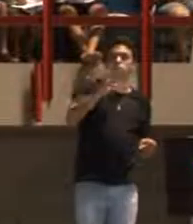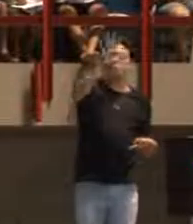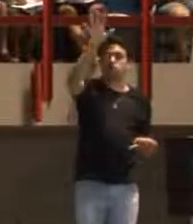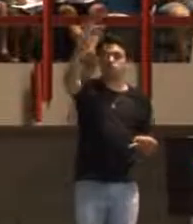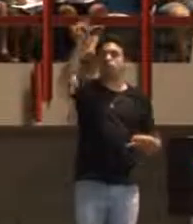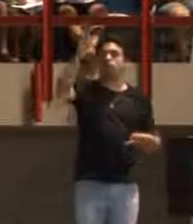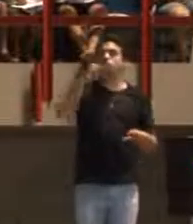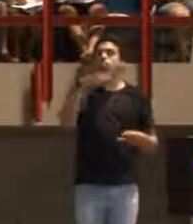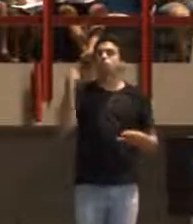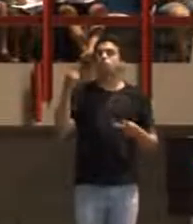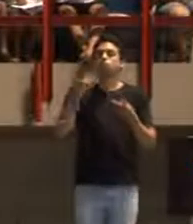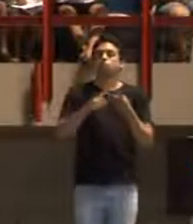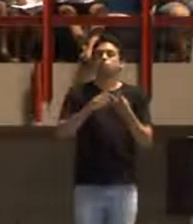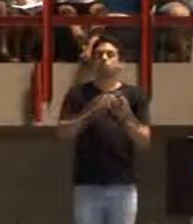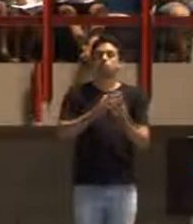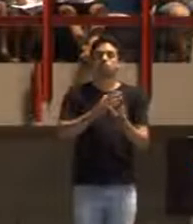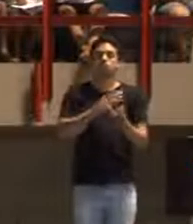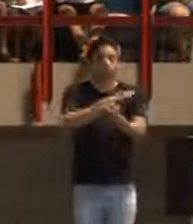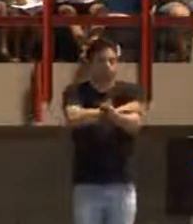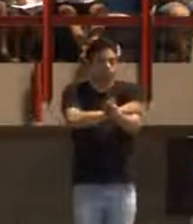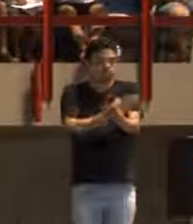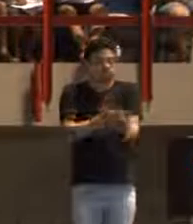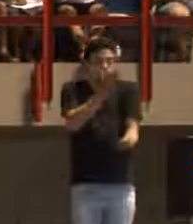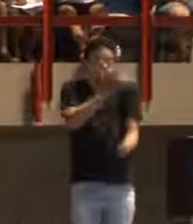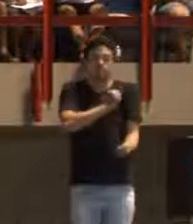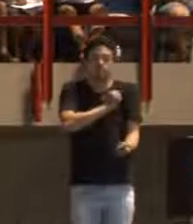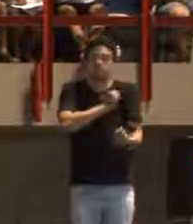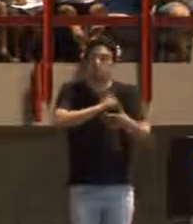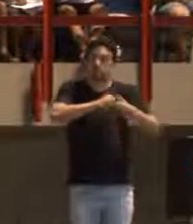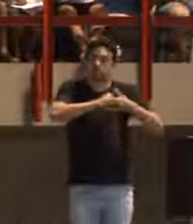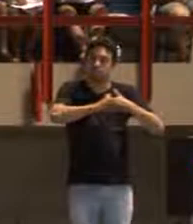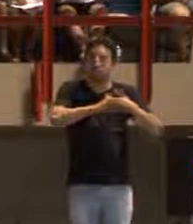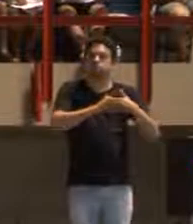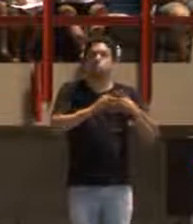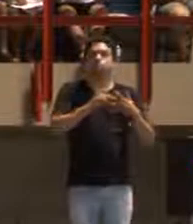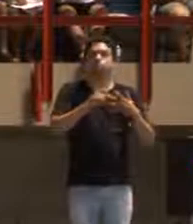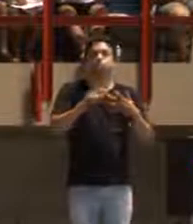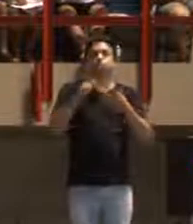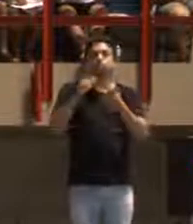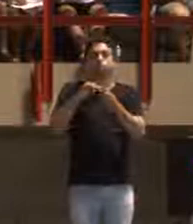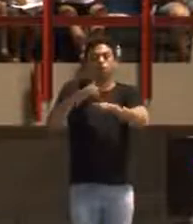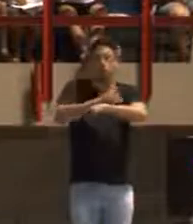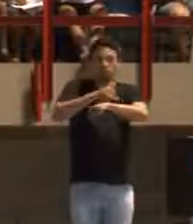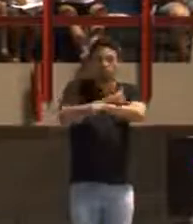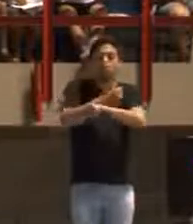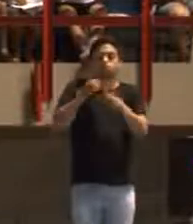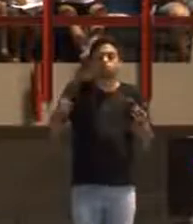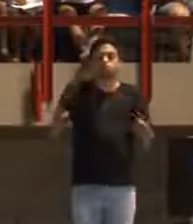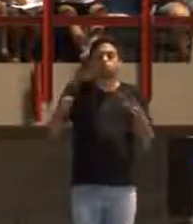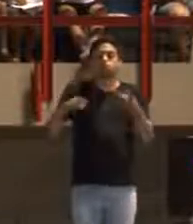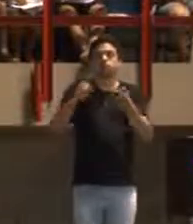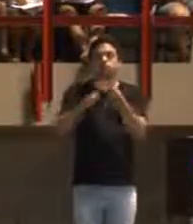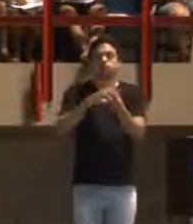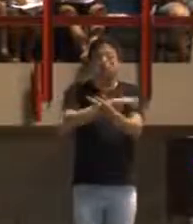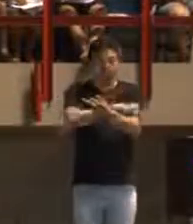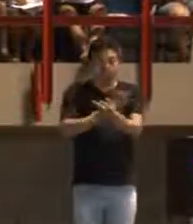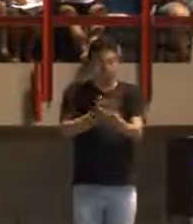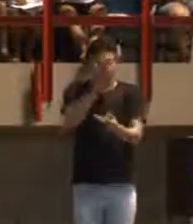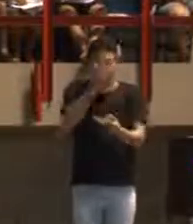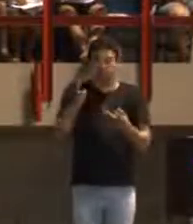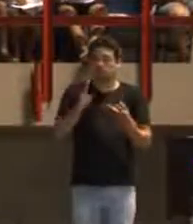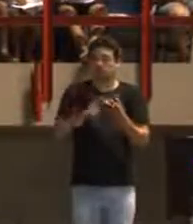morre de ataque cardíaco pela obesidade, muitas vezes, sofre de obesidade, sofre de pressão alta,